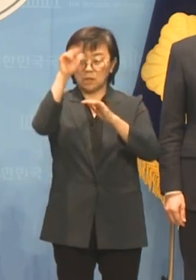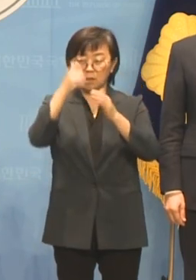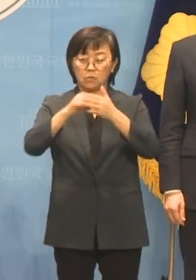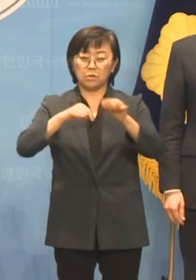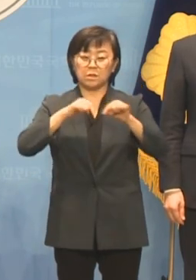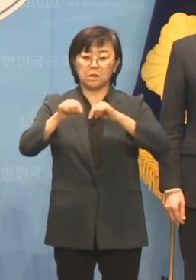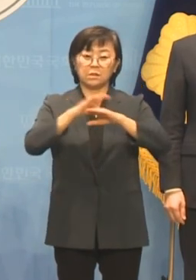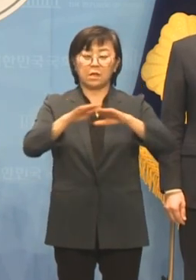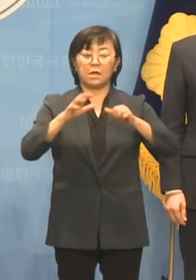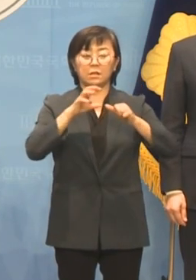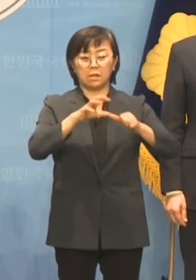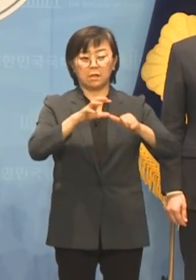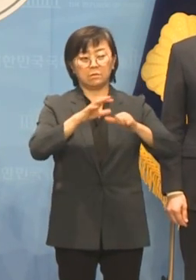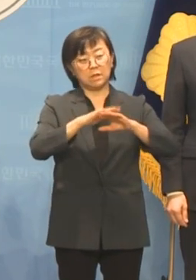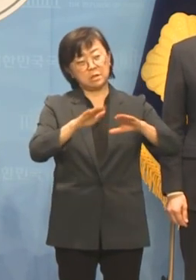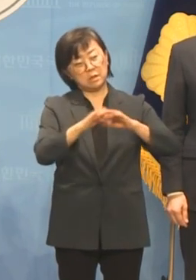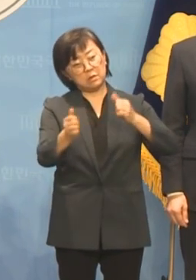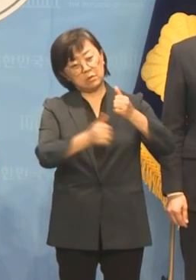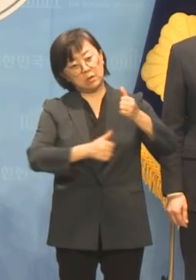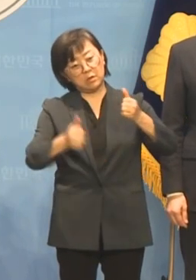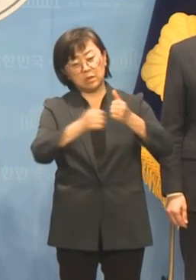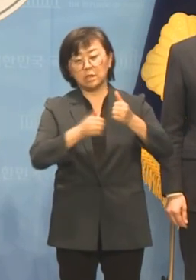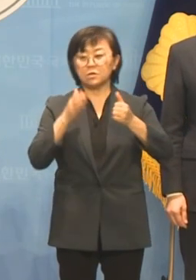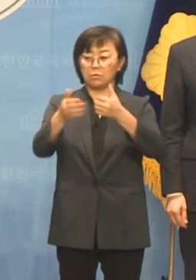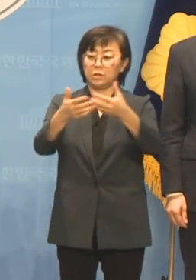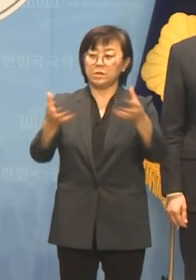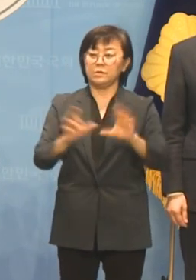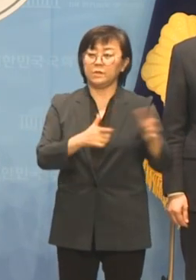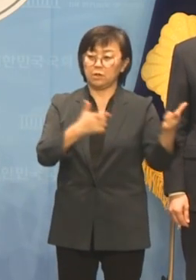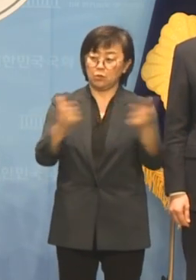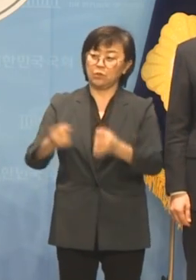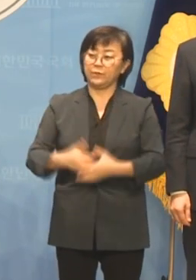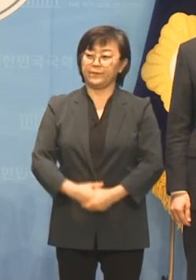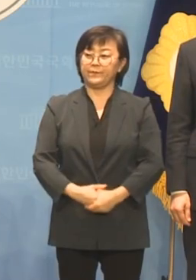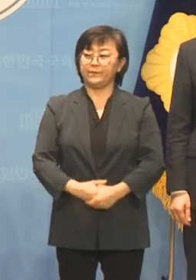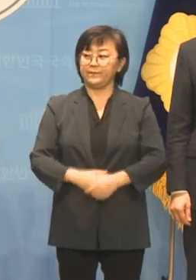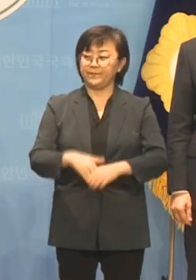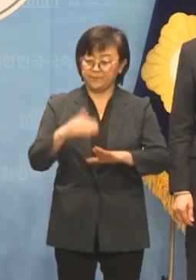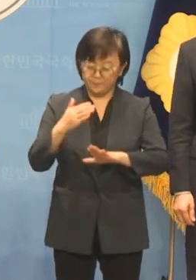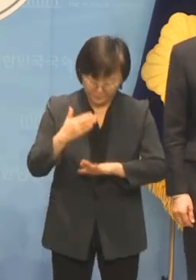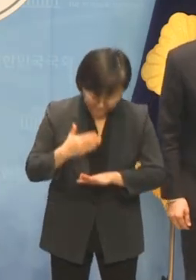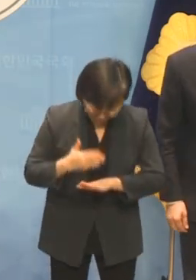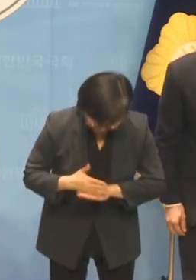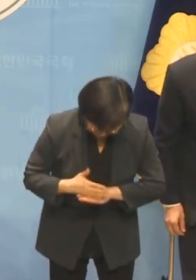독재정치 탄압대책위원회 검사범죄 대응 TF 1동 고맙습니다.